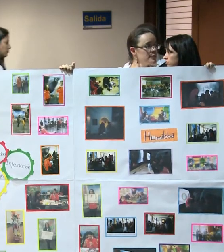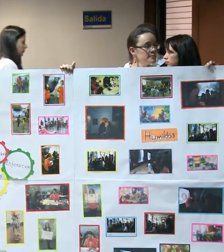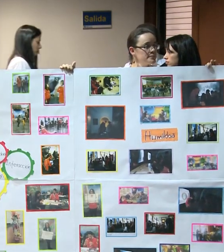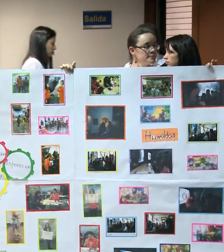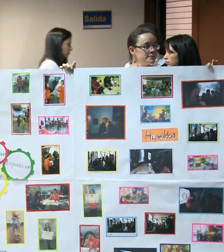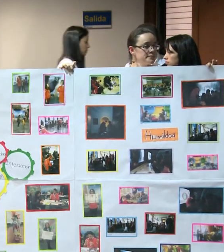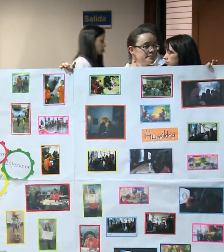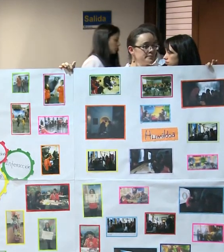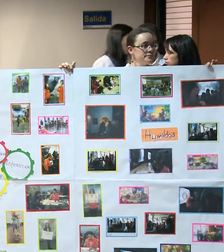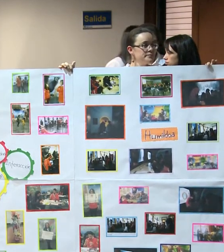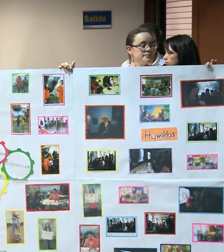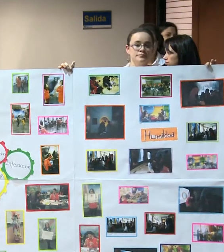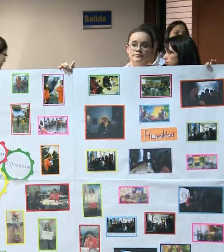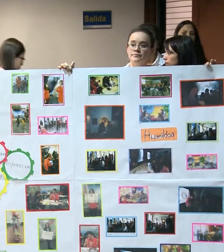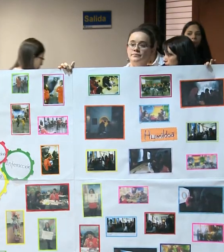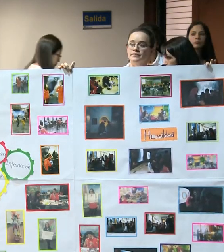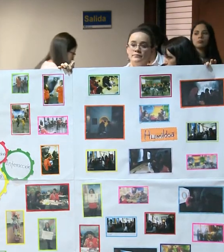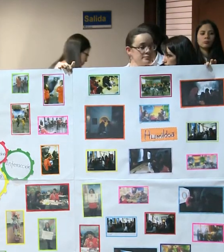evidenciar ese cambio.